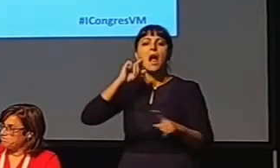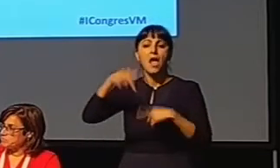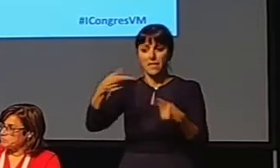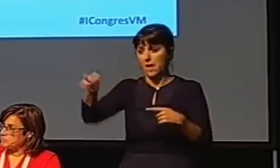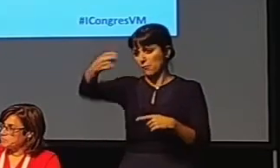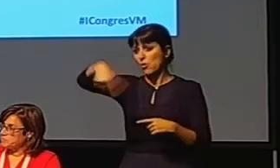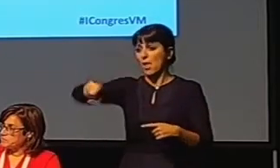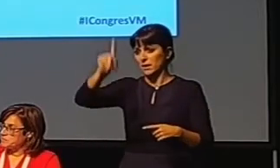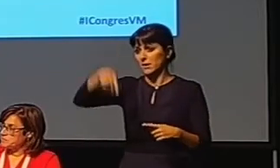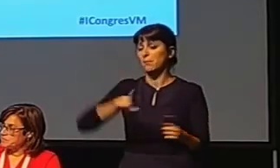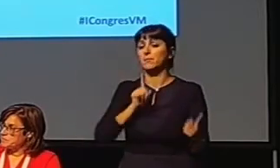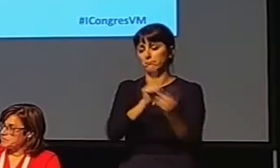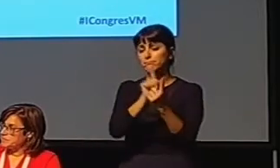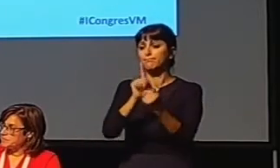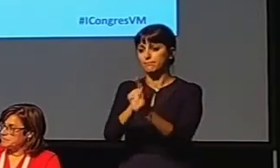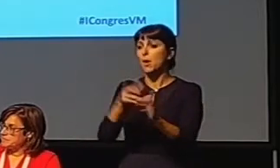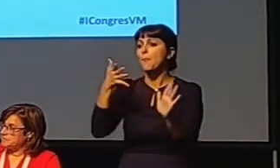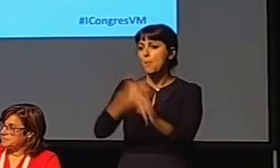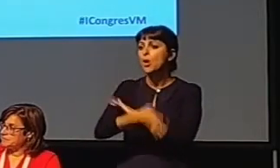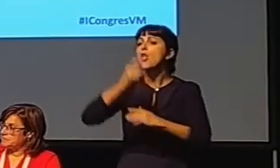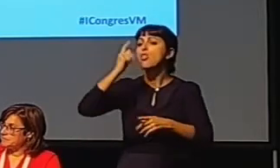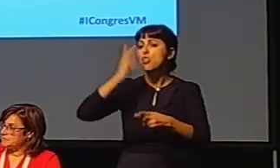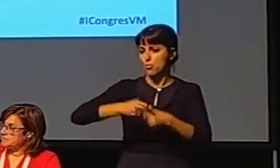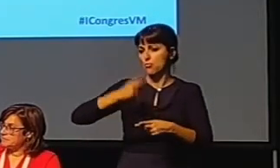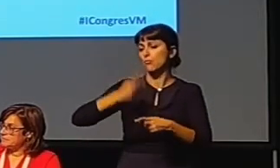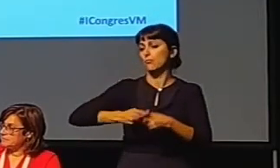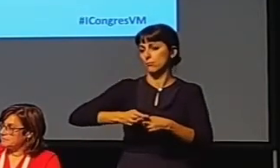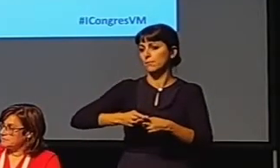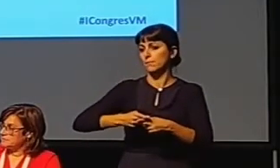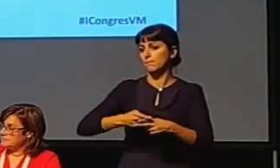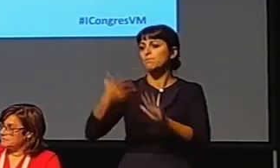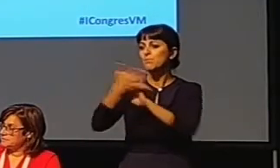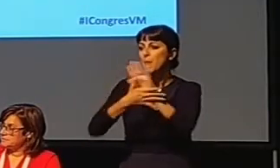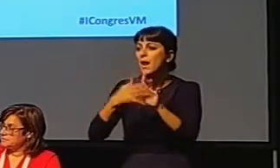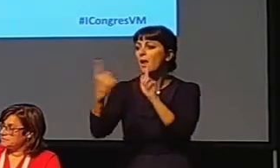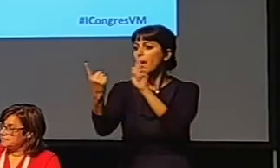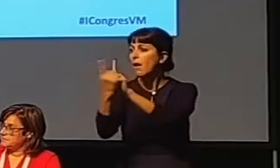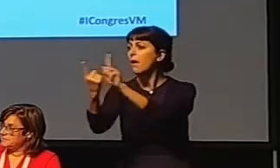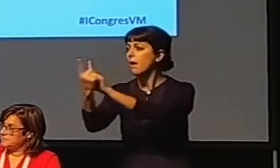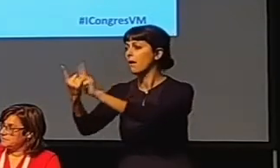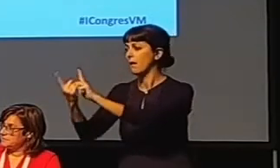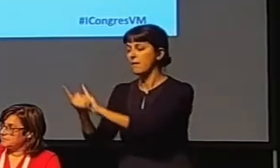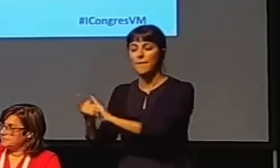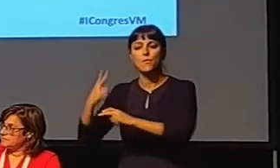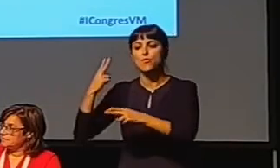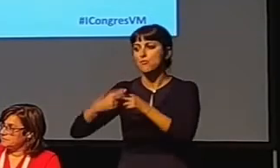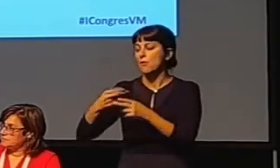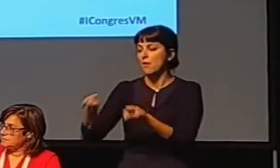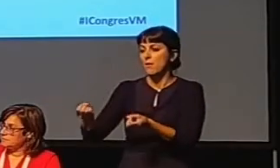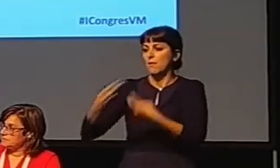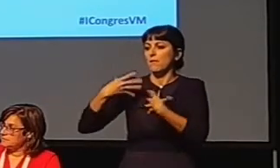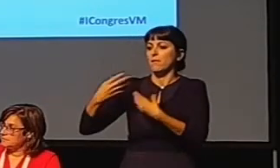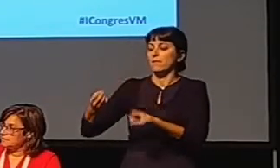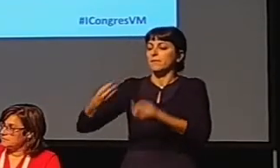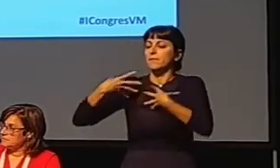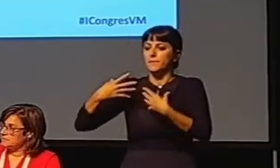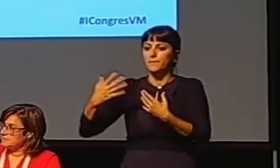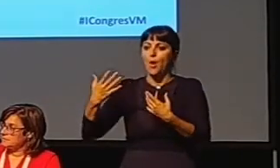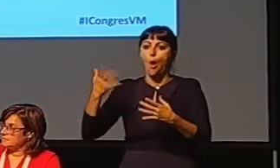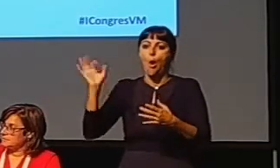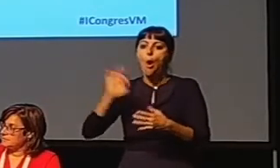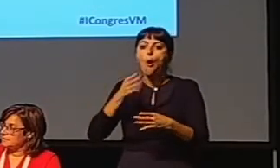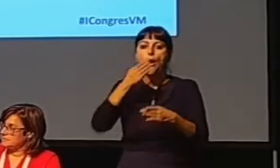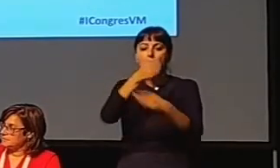dia, perquè és molt dur. O sigui, és molt dur parlar amb moltes de vosaltres. O sigui, és molt dur recórrer amb el territori